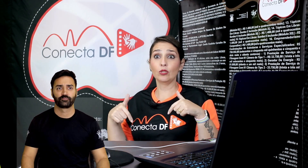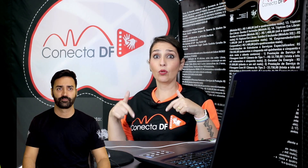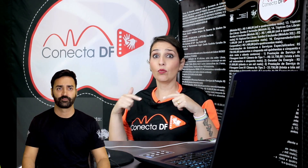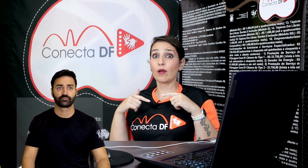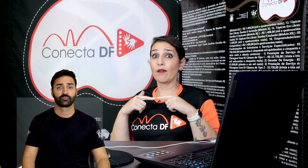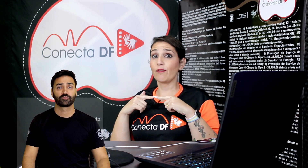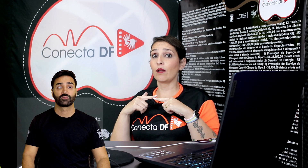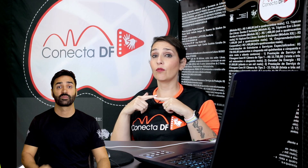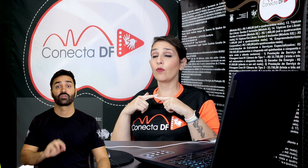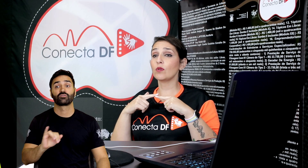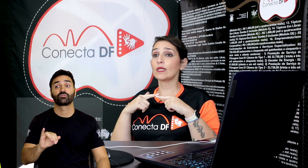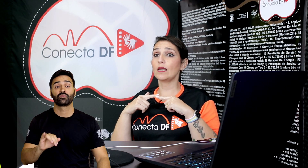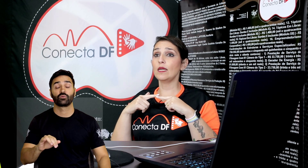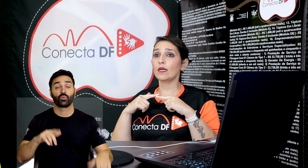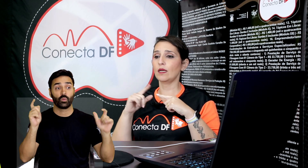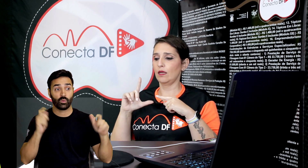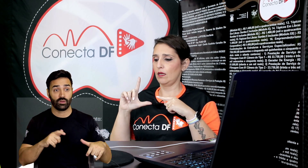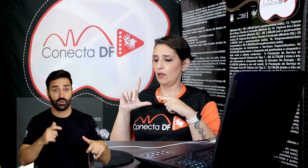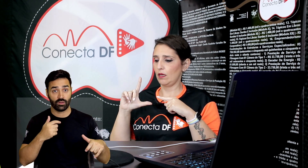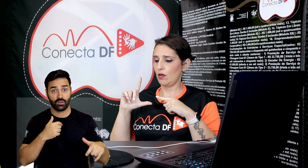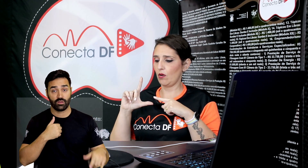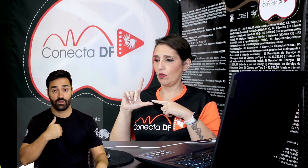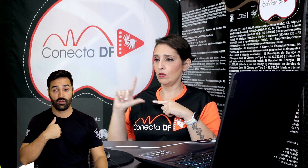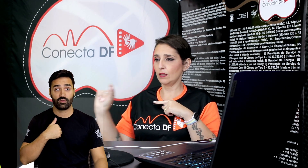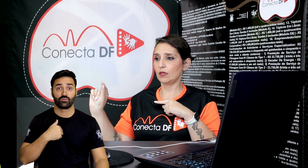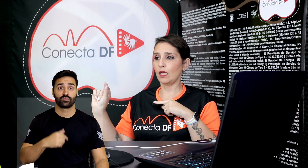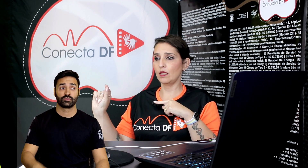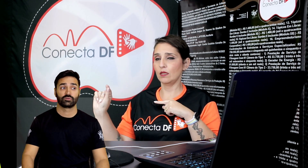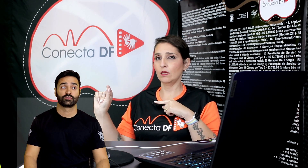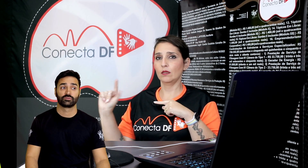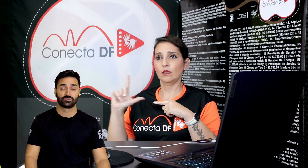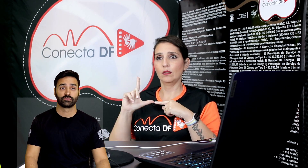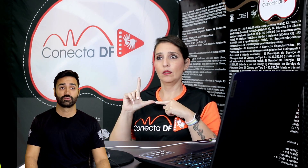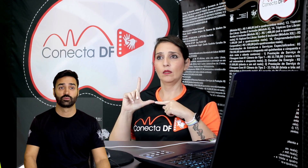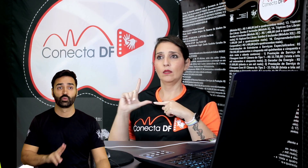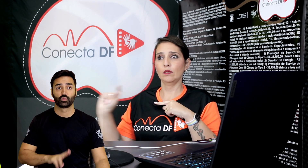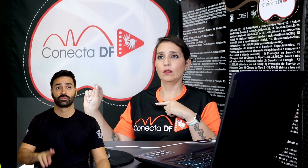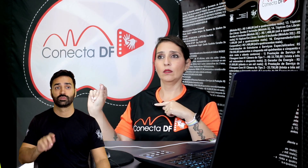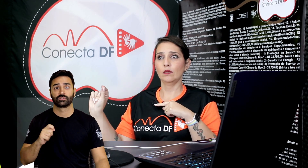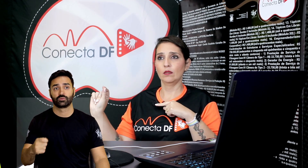se eu estou no lugar e falo, vou sair, ó, sair.